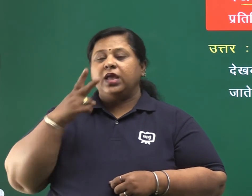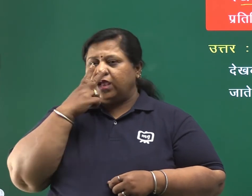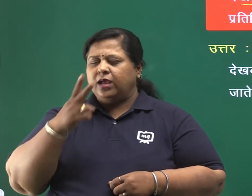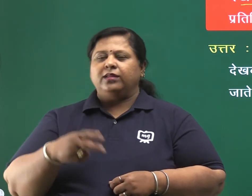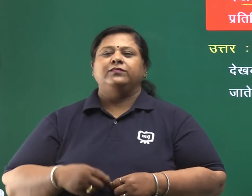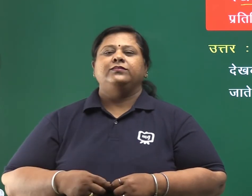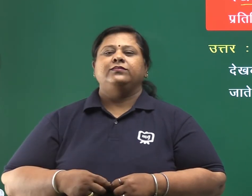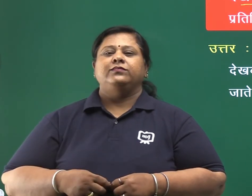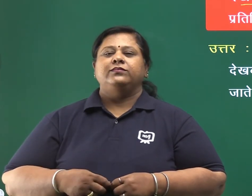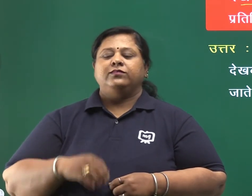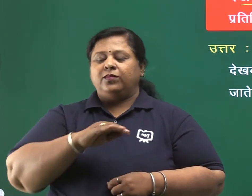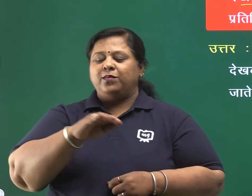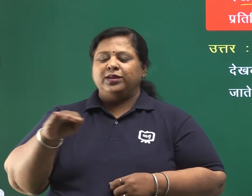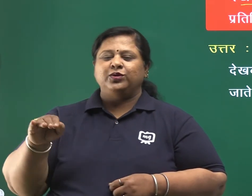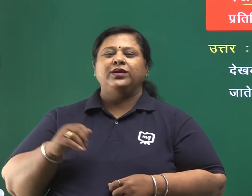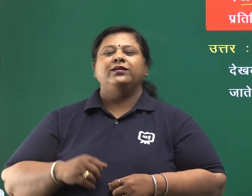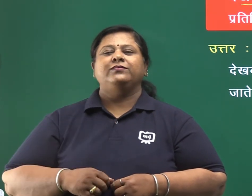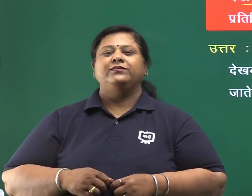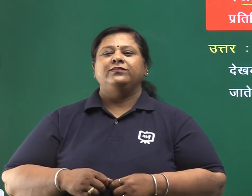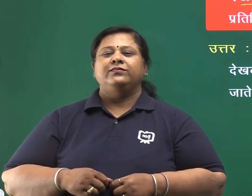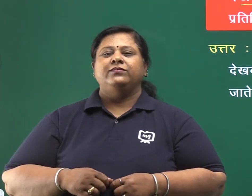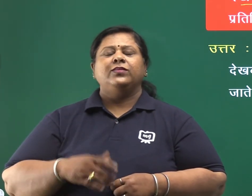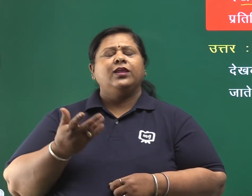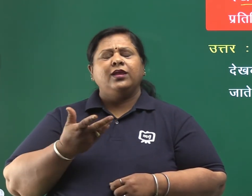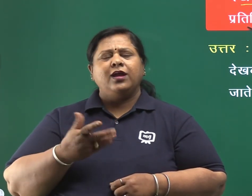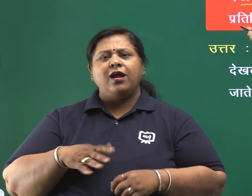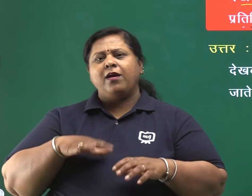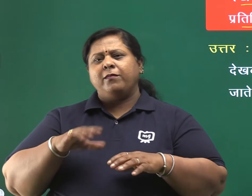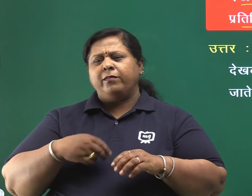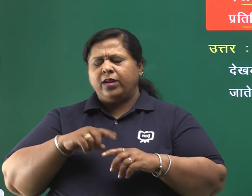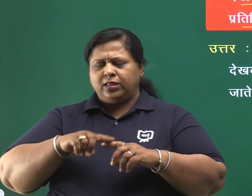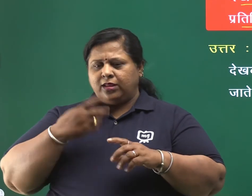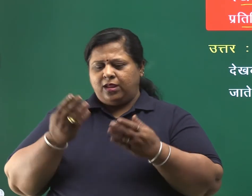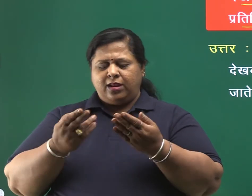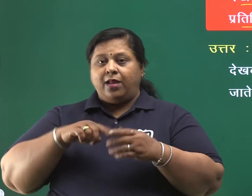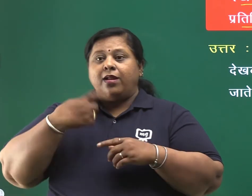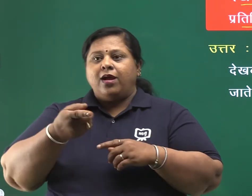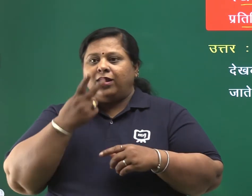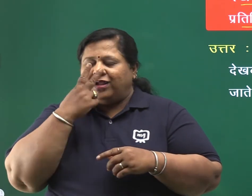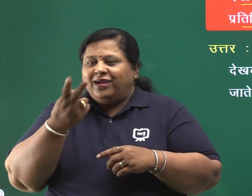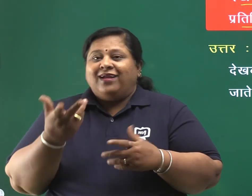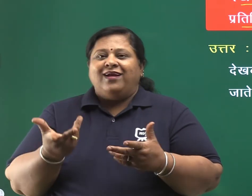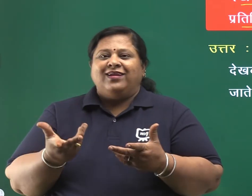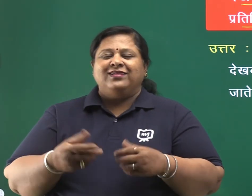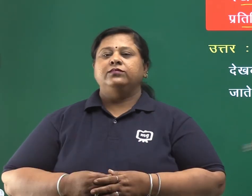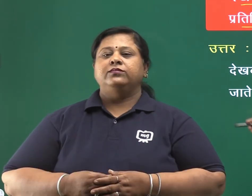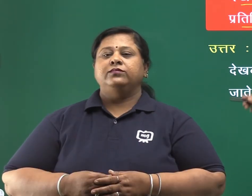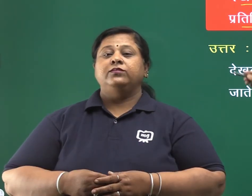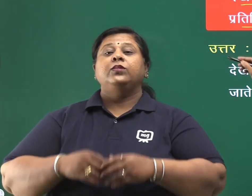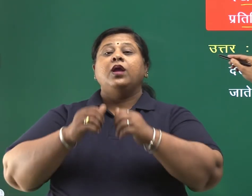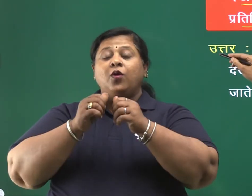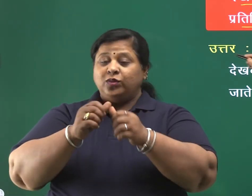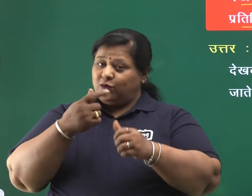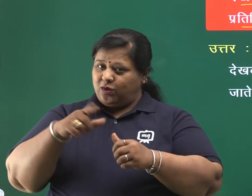देखकर बच्चों की क्या प्रतिक्रिया होती थी?